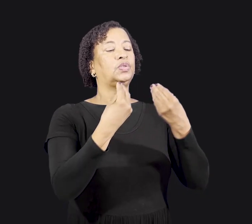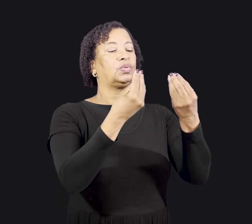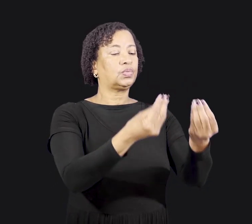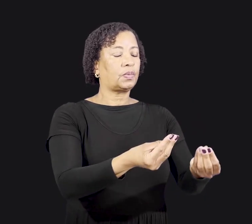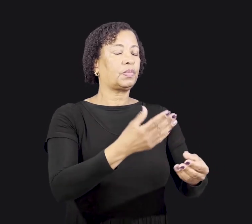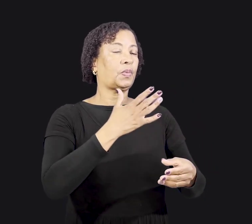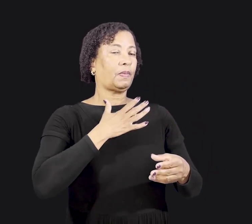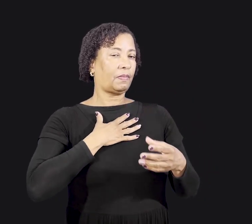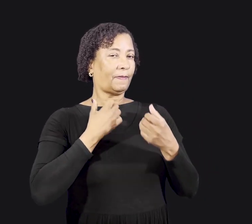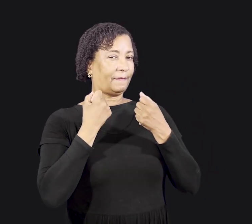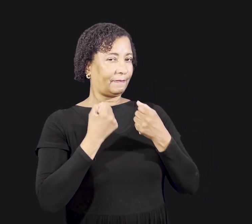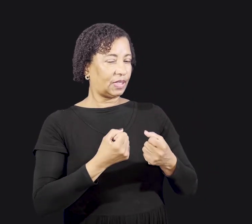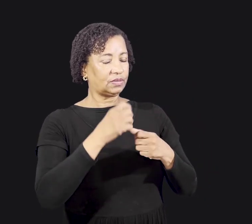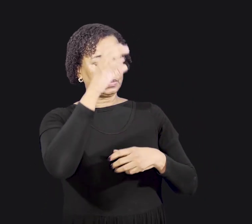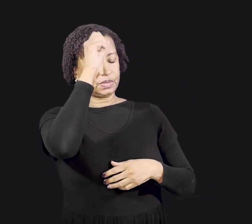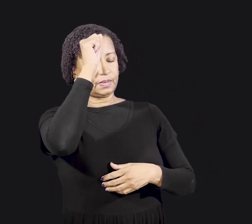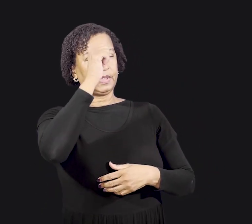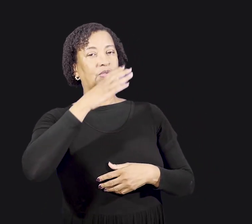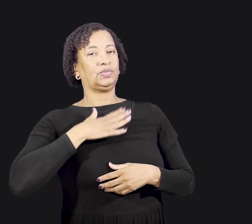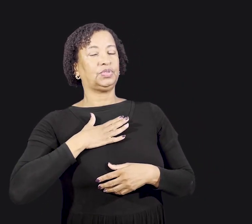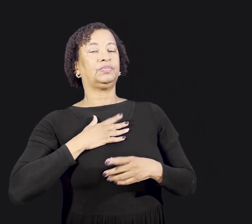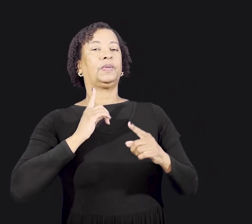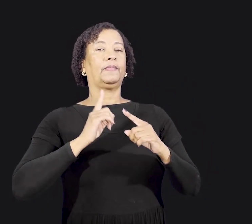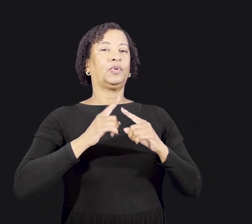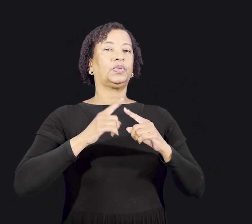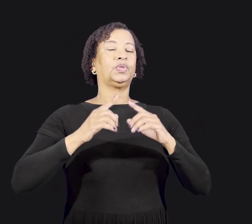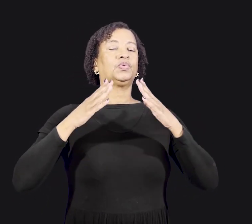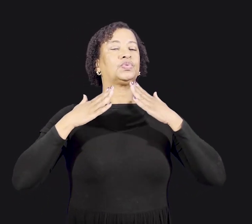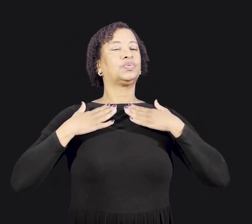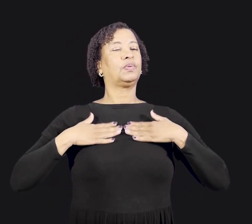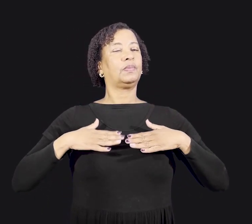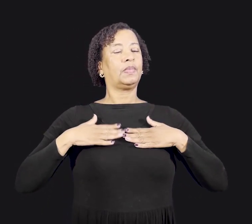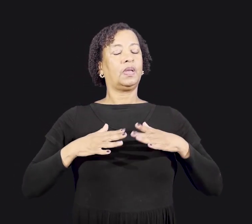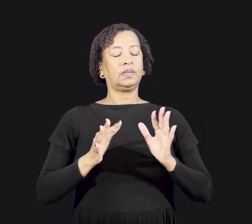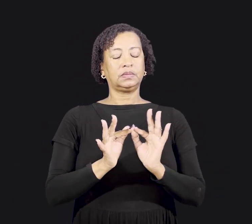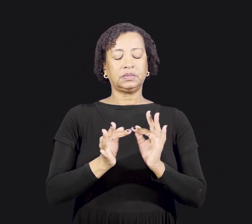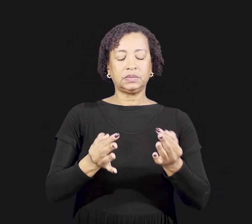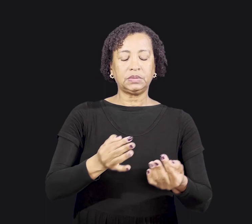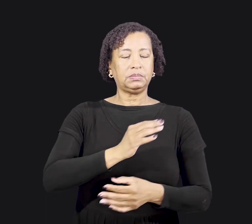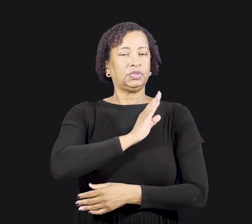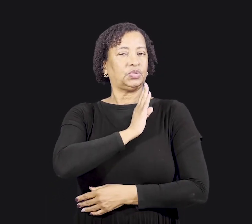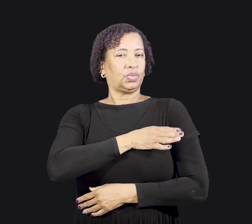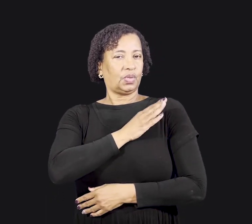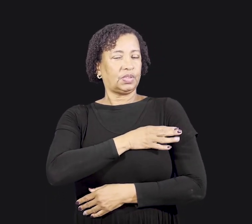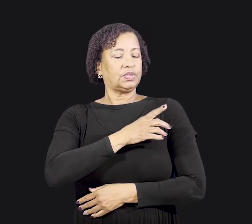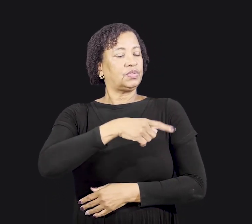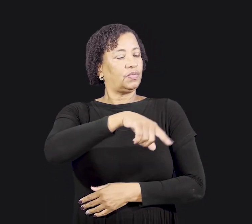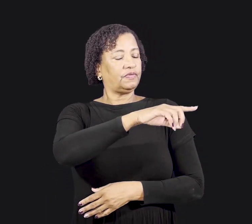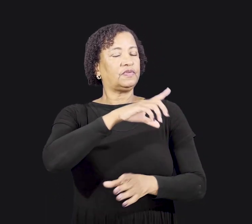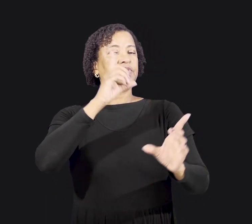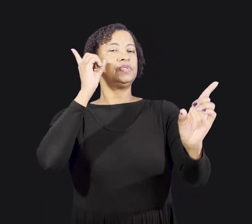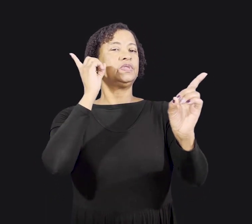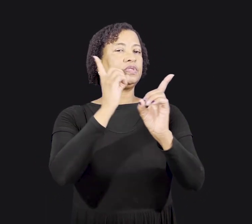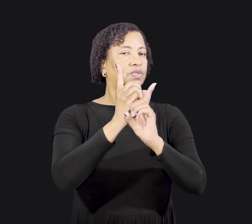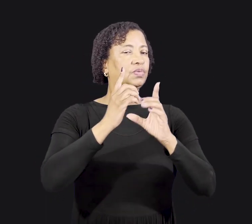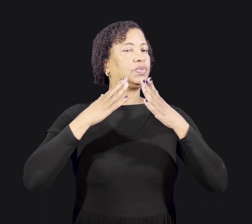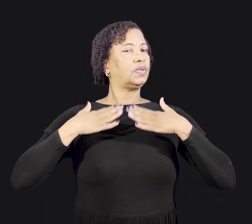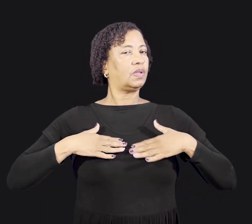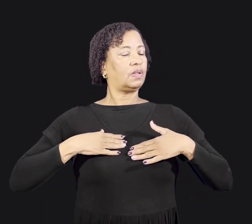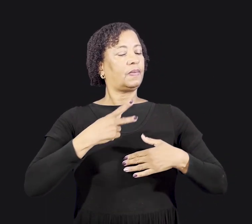o meu jugo e aprendam de mim, pois sou manso e humilde de coração, e vocês encontrarão descanso para